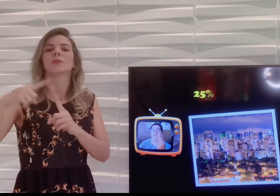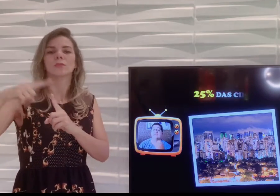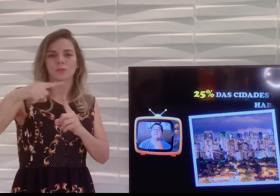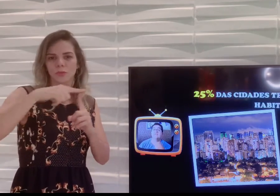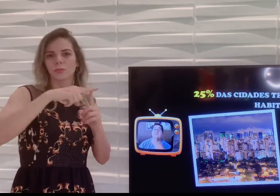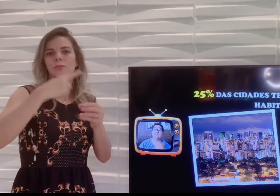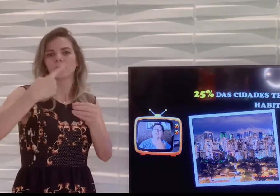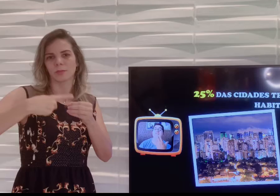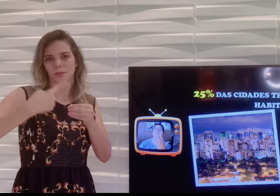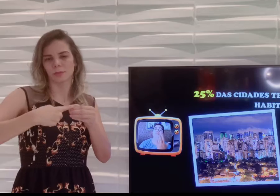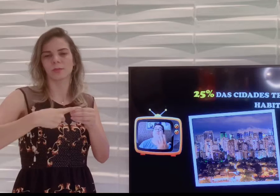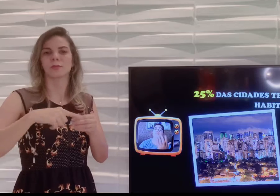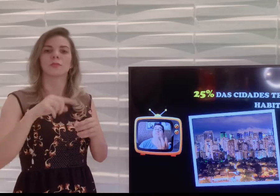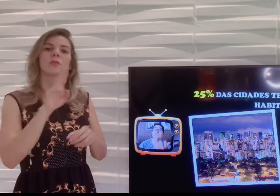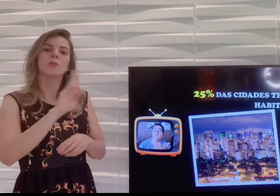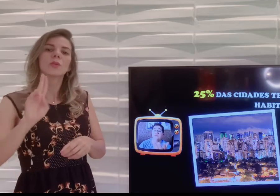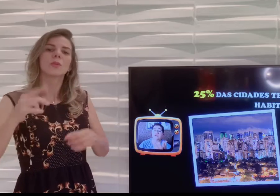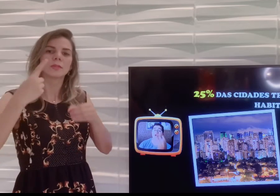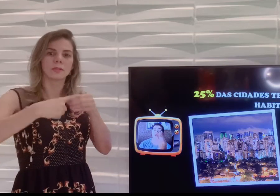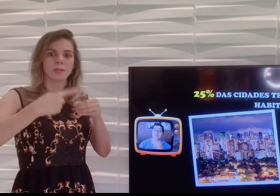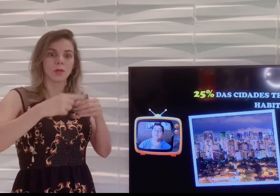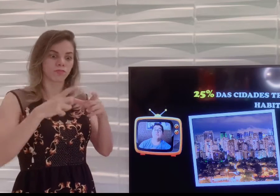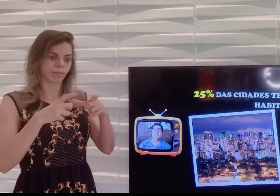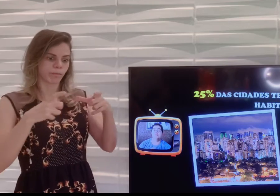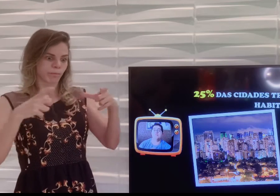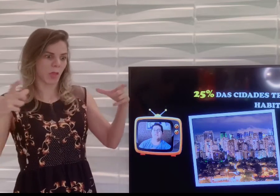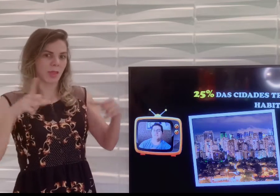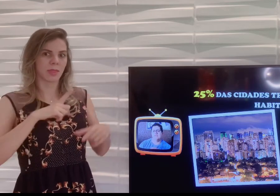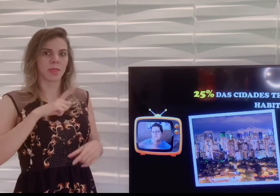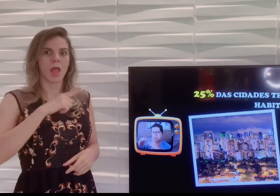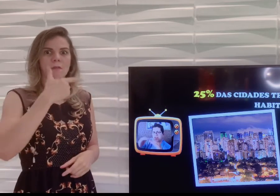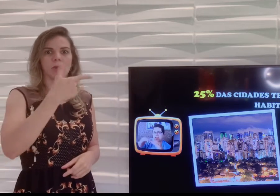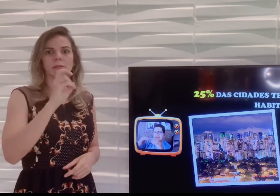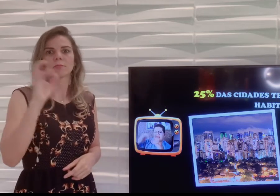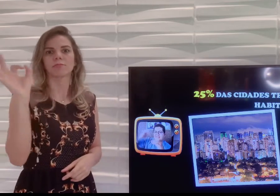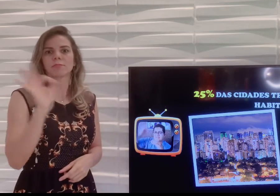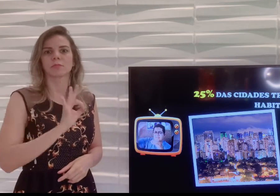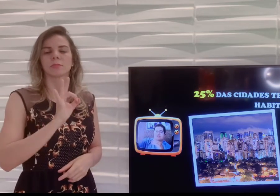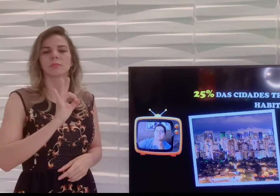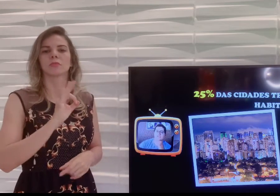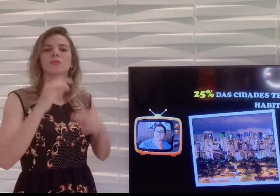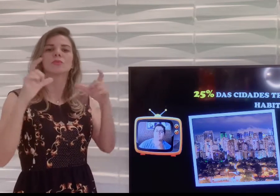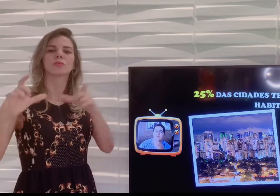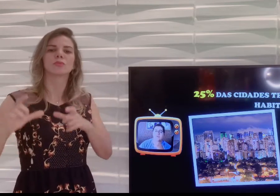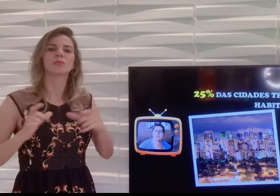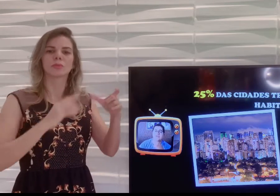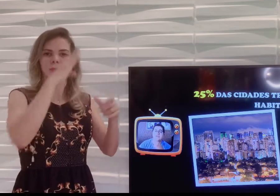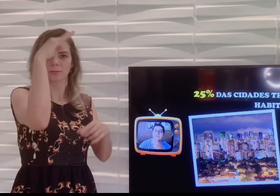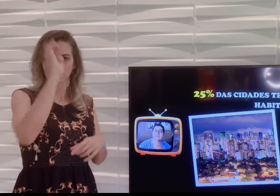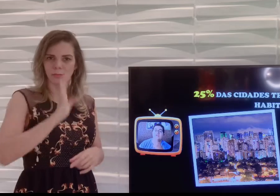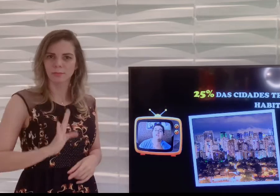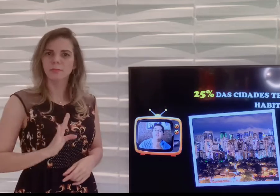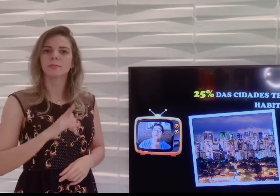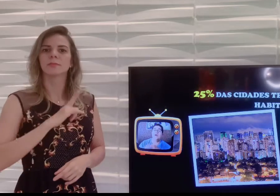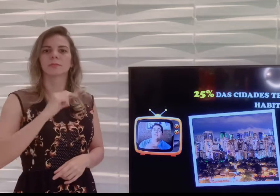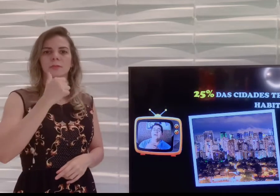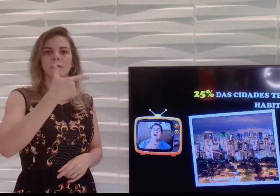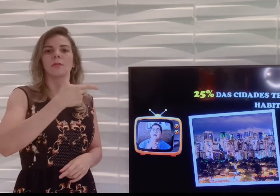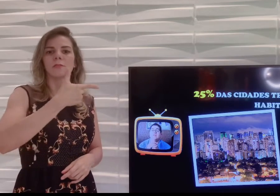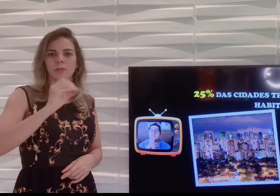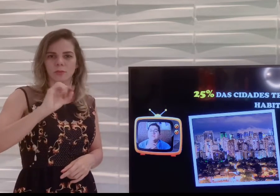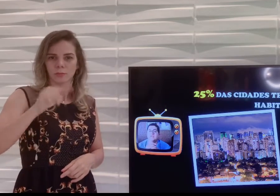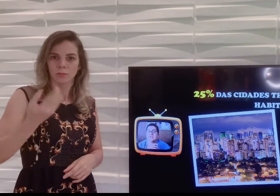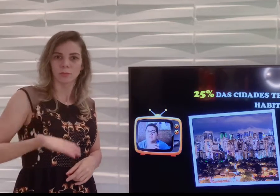grandes, que são 25% dos municípios brasileiros e têm acima de 20 mil habitantes, dos